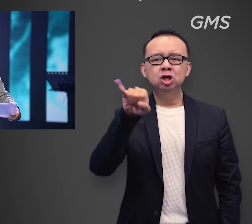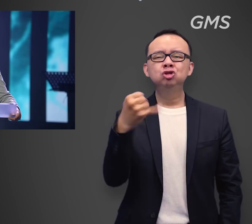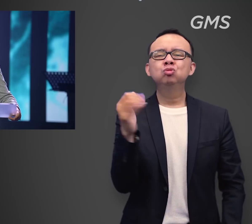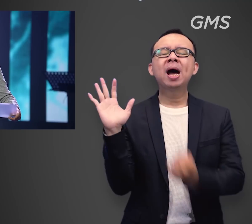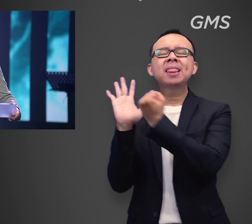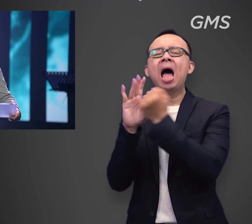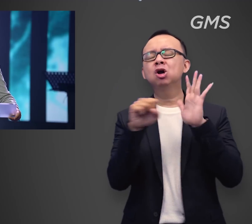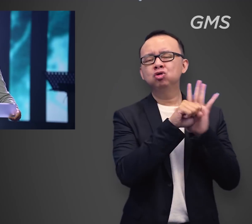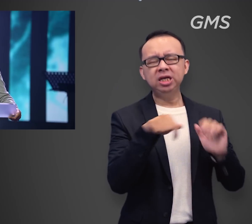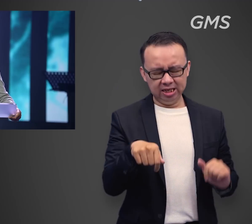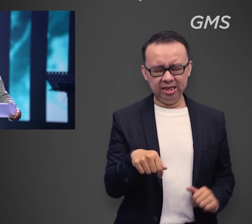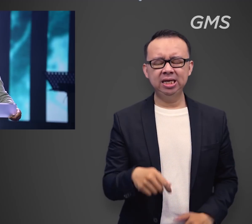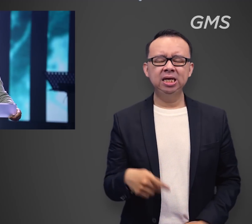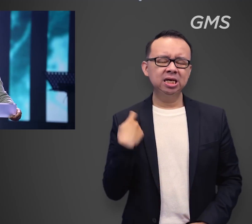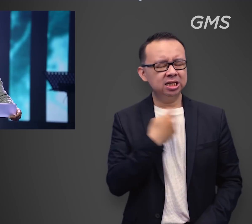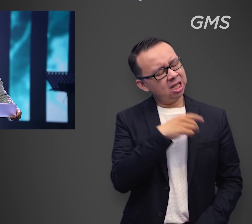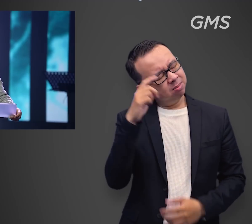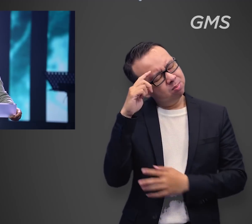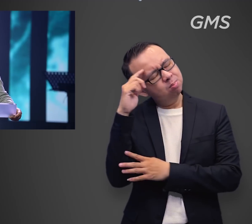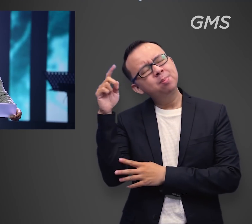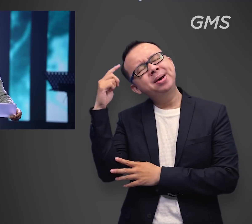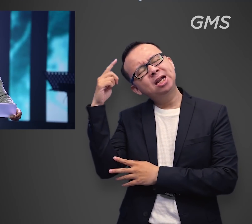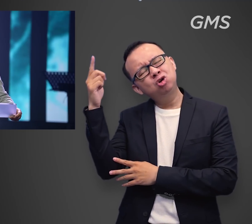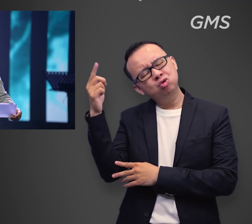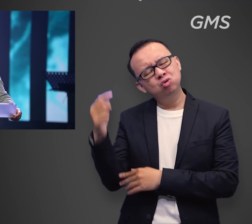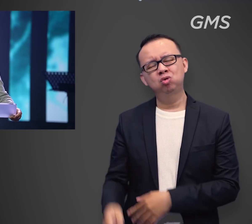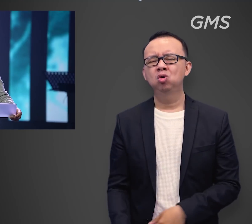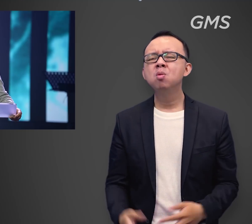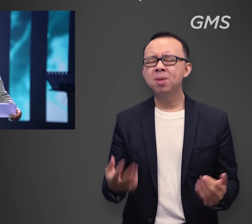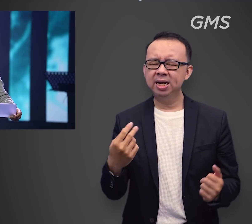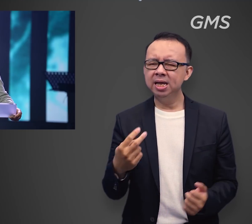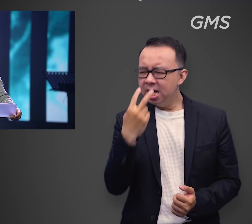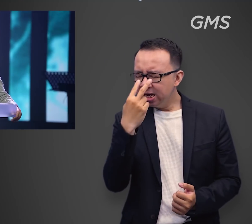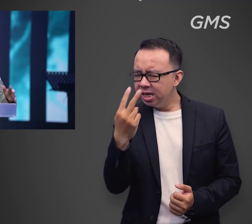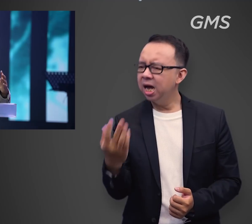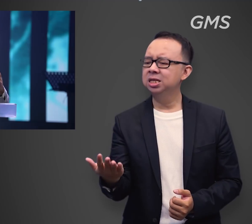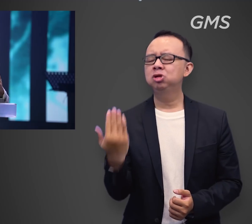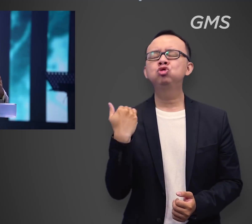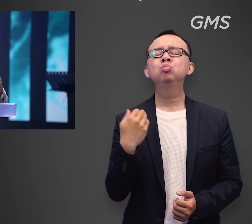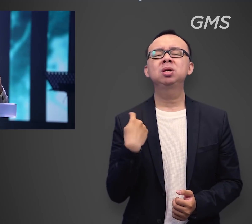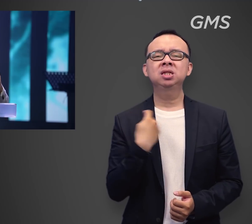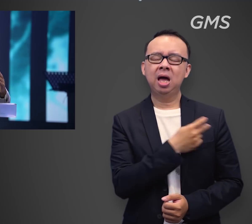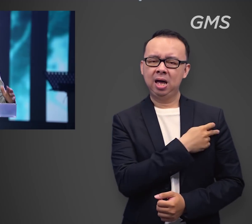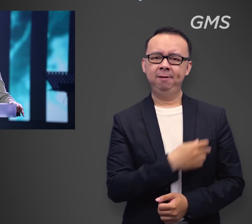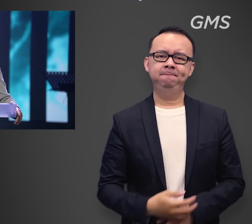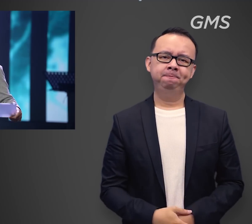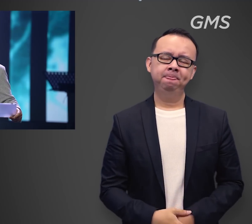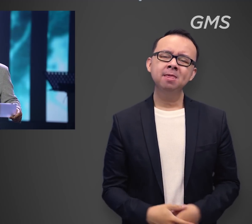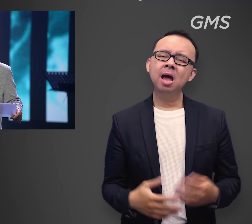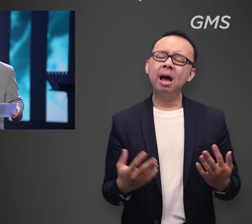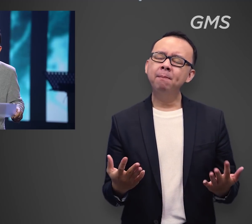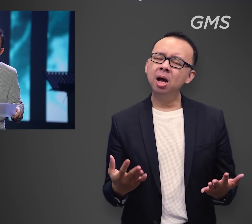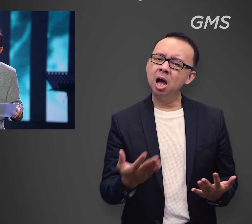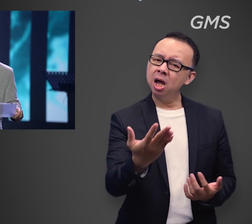ini. Coba lihat hidup kita. Apakah Anda menghargai karya salibnya di hidup